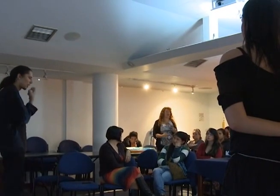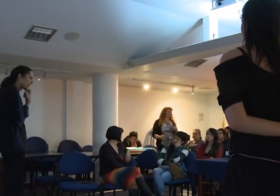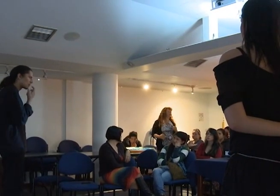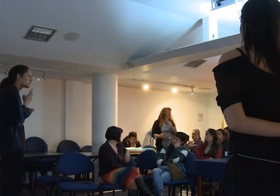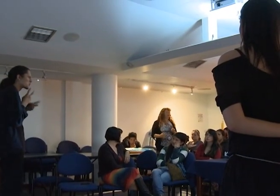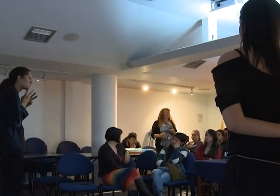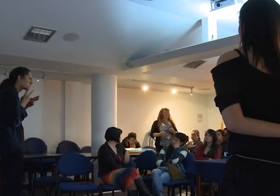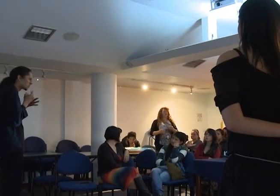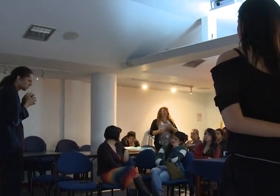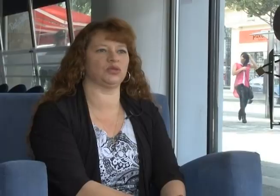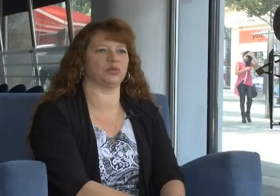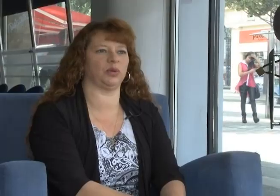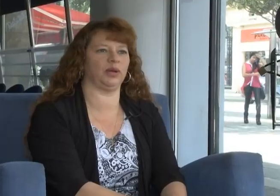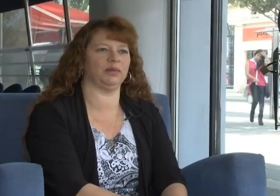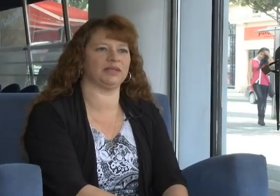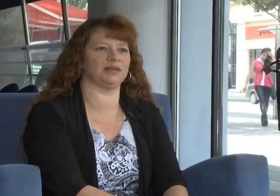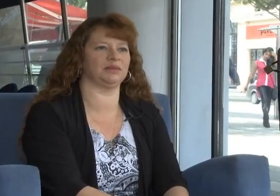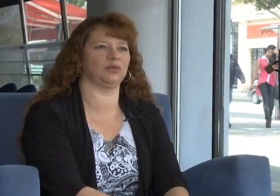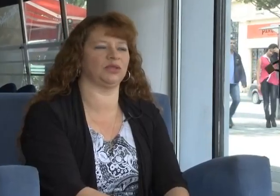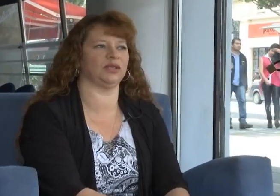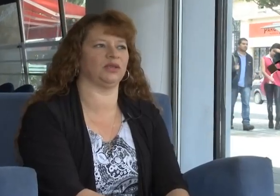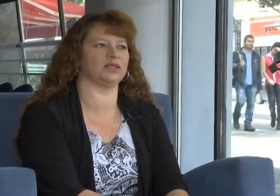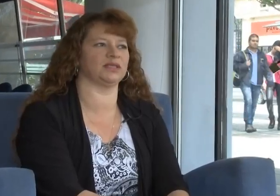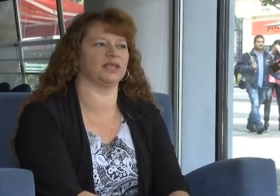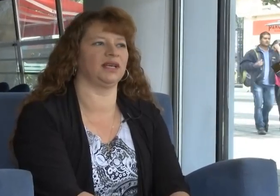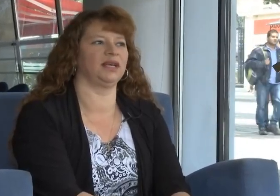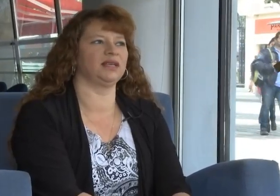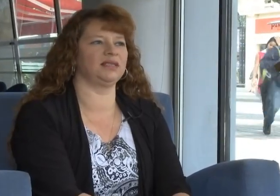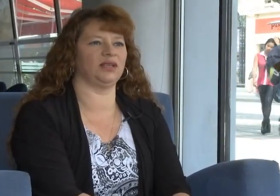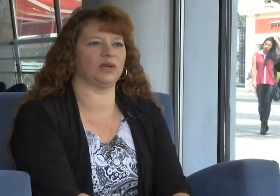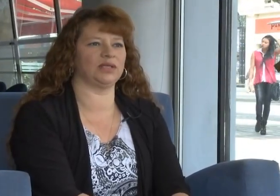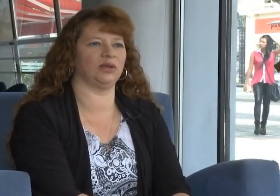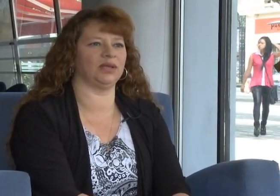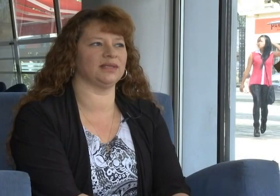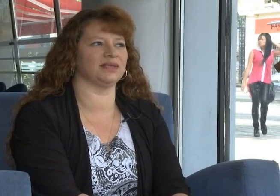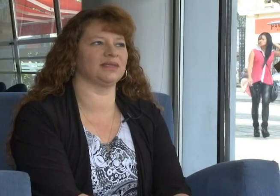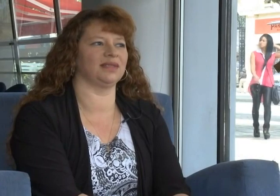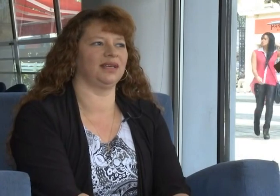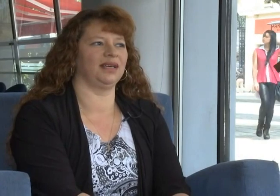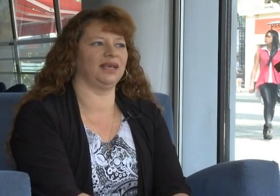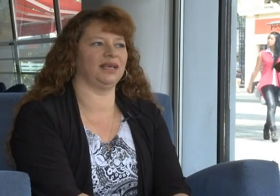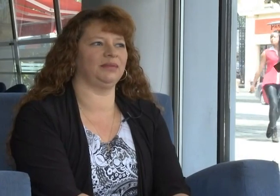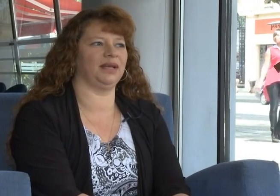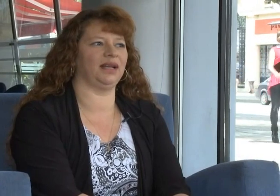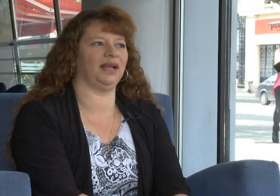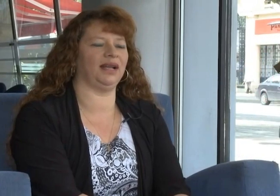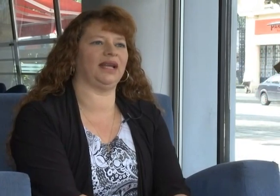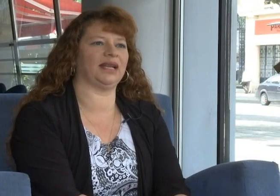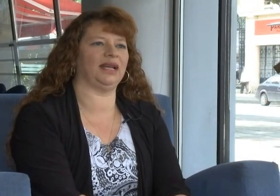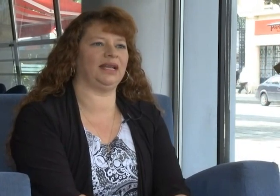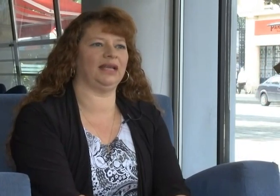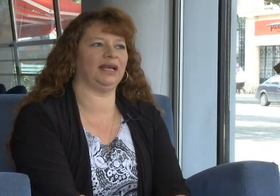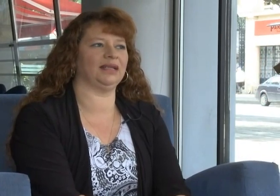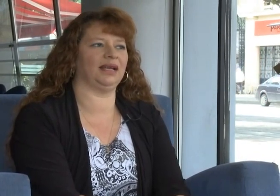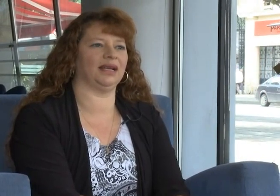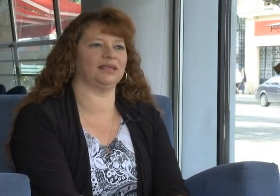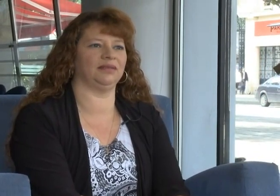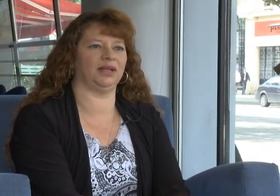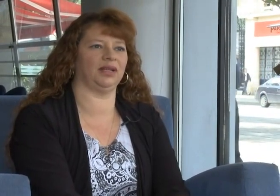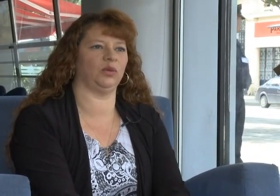principio implica muchos problemas, muchas situaciones. Es ver la realidad a la que se enfrenta uno,